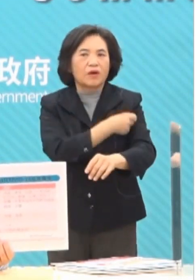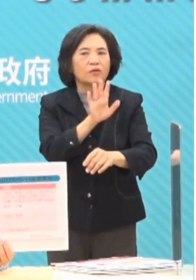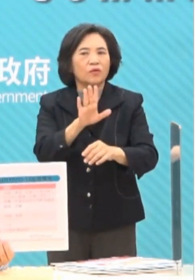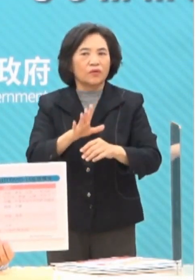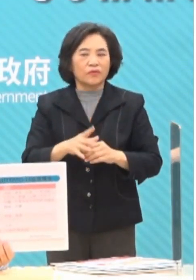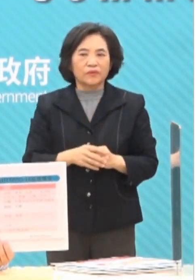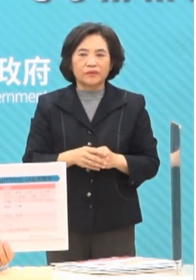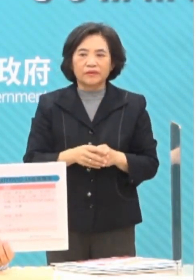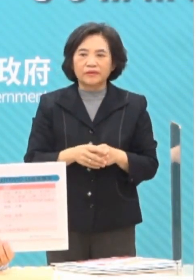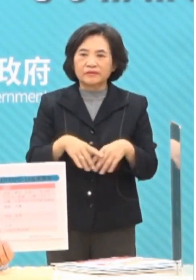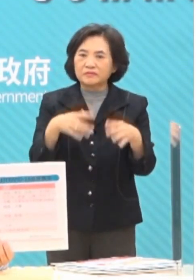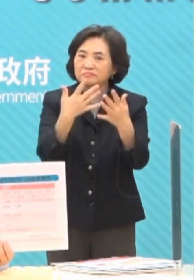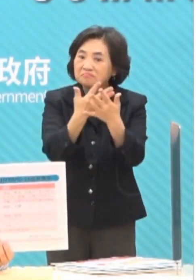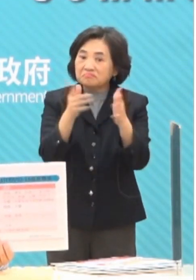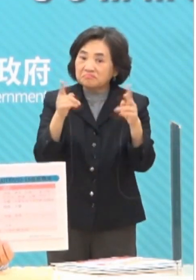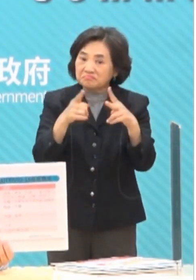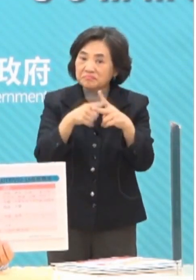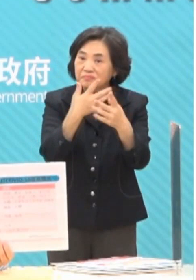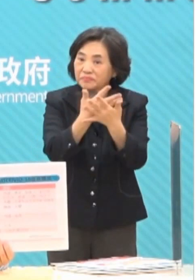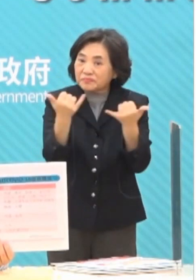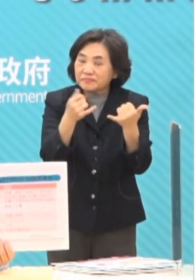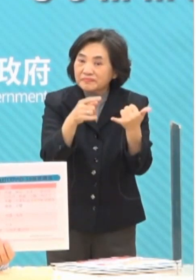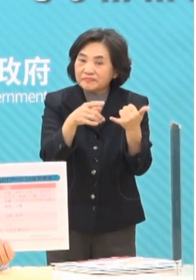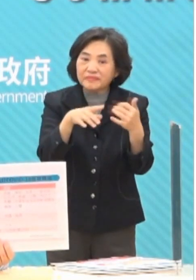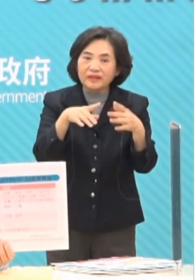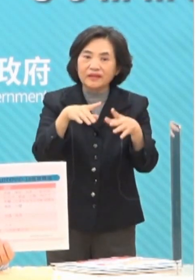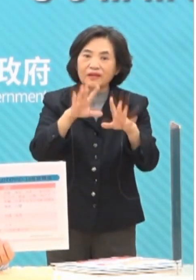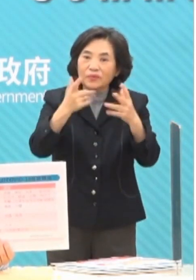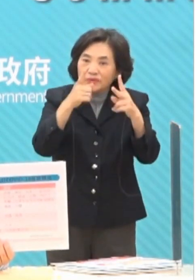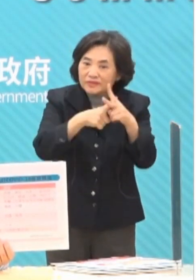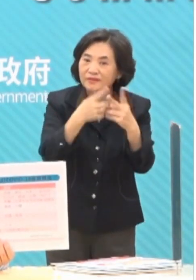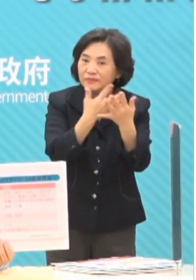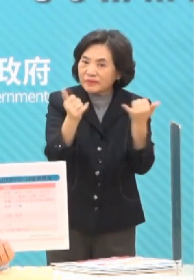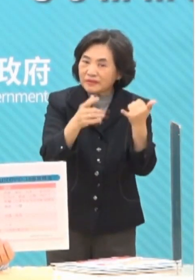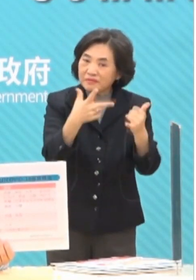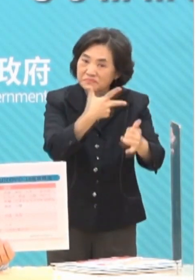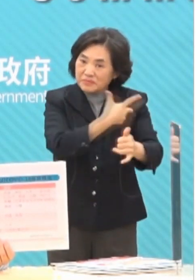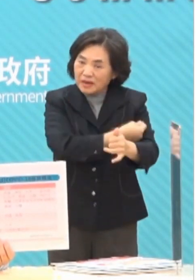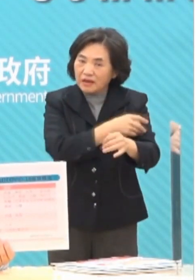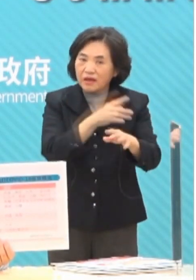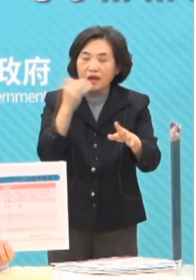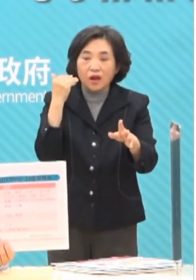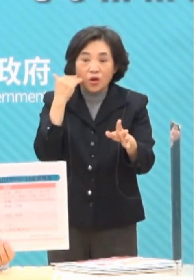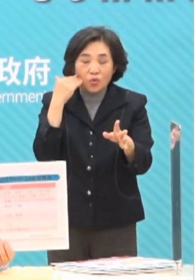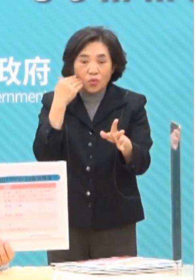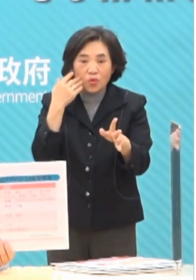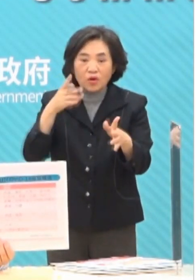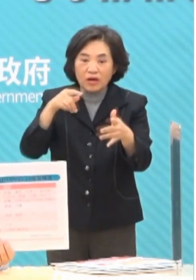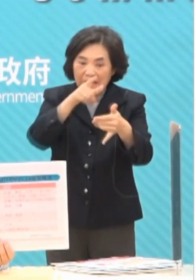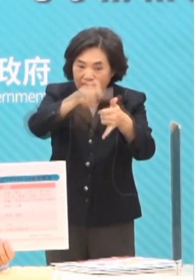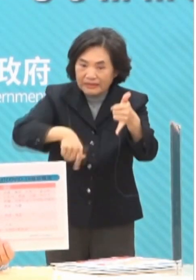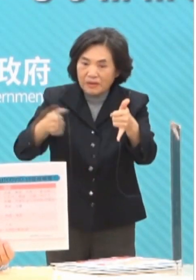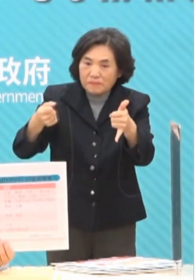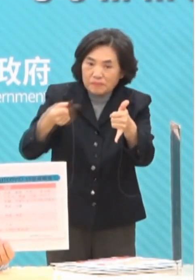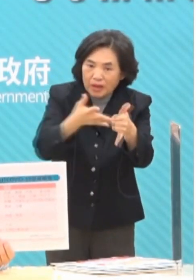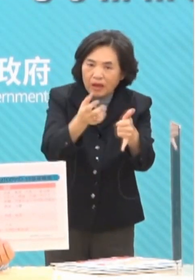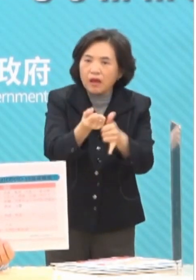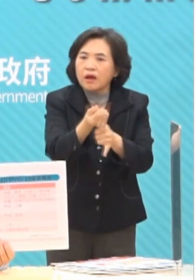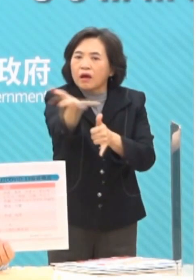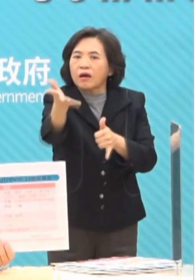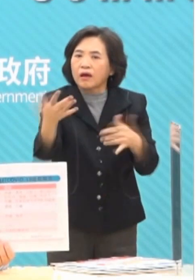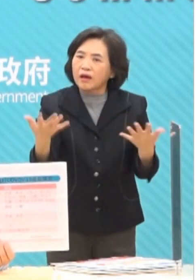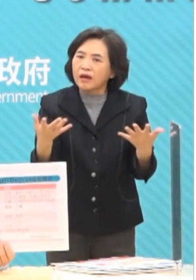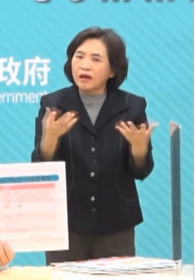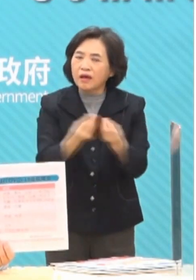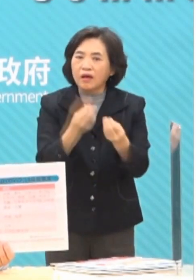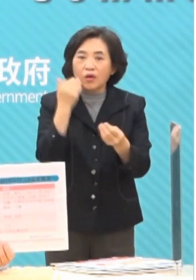虽然小学生感染哦，这不会很严重了。不过问题是他感染会传染别人的，所以如果达到群体